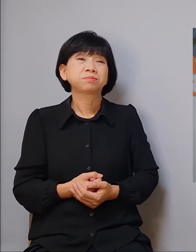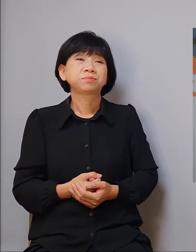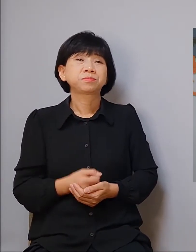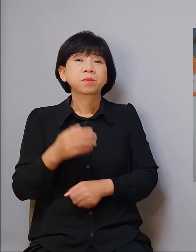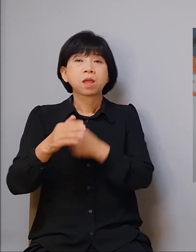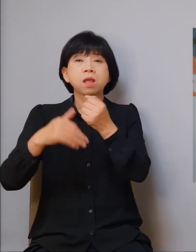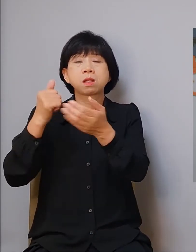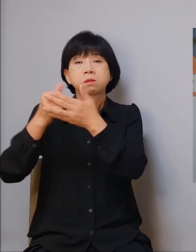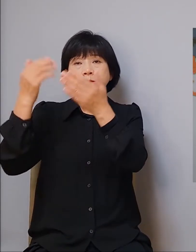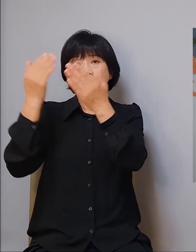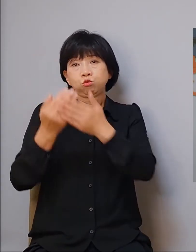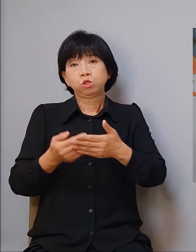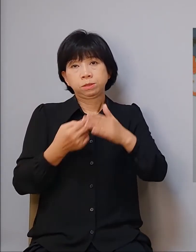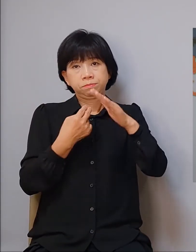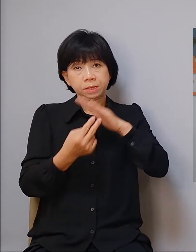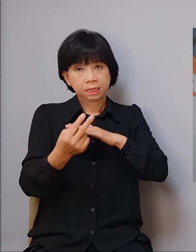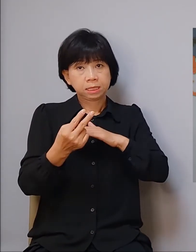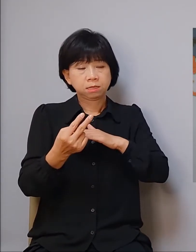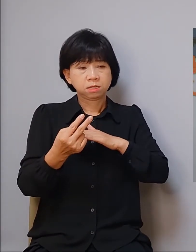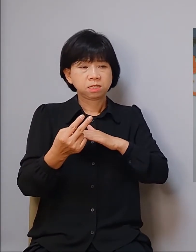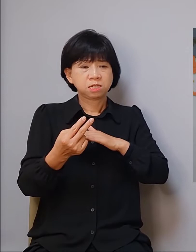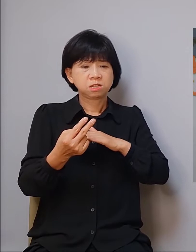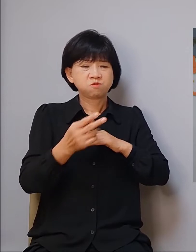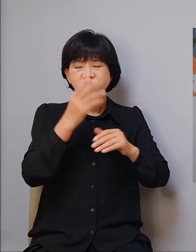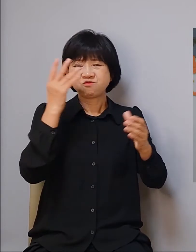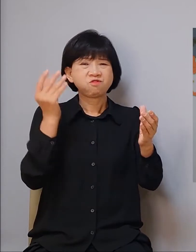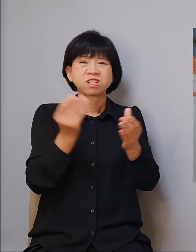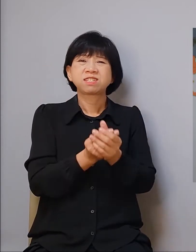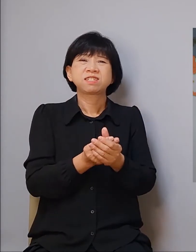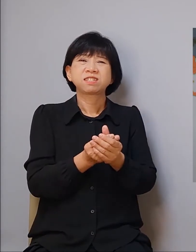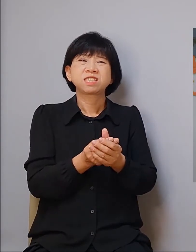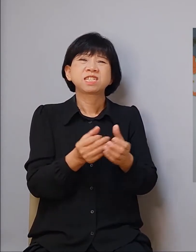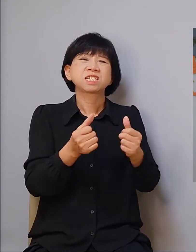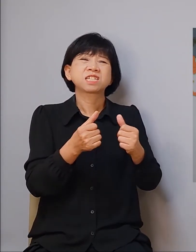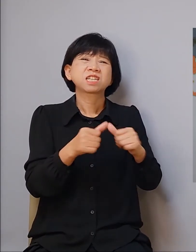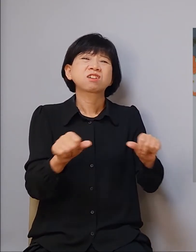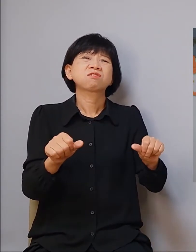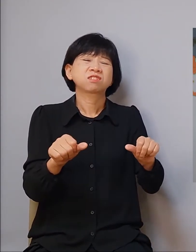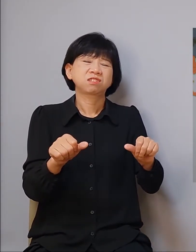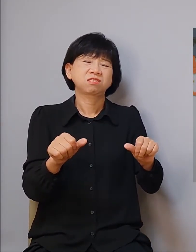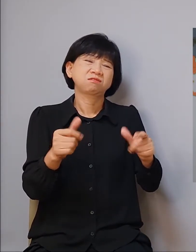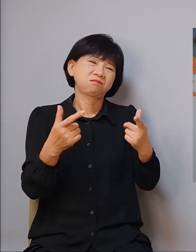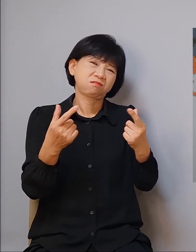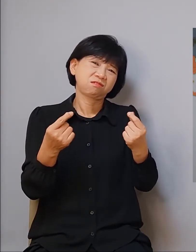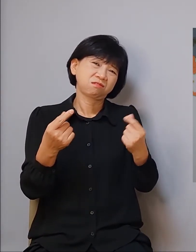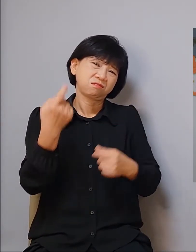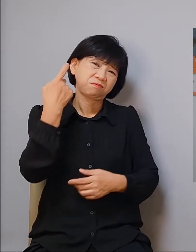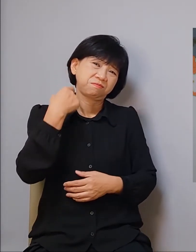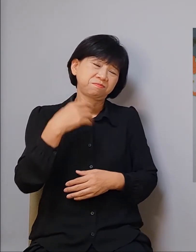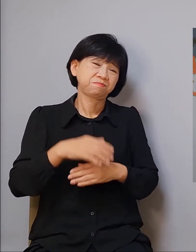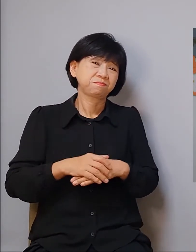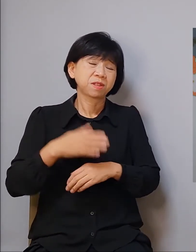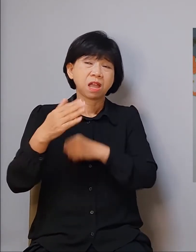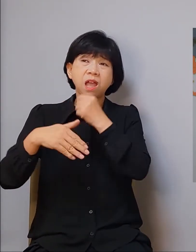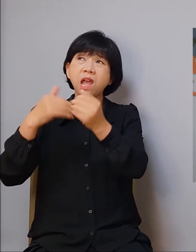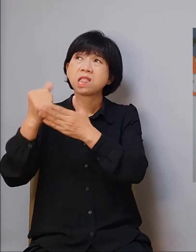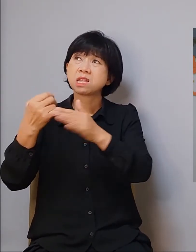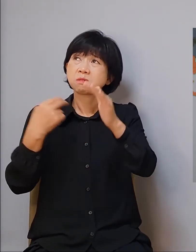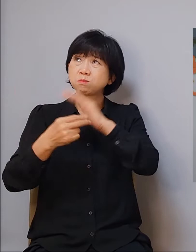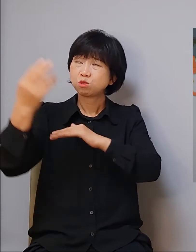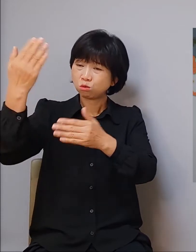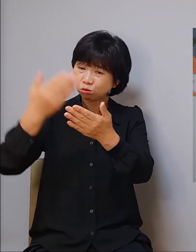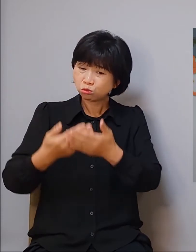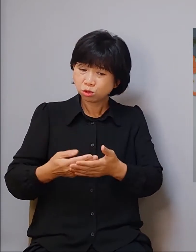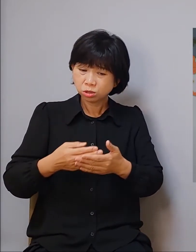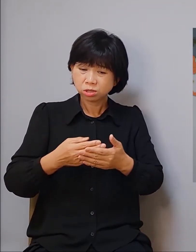하나님이 주신 비전이 산산조각이 나는 듯합니다. 하나님이 비전을 주실 때는 언제고 이젠 그 비전을